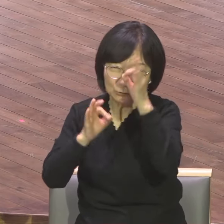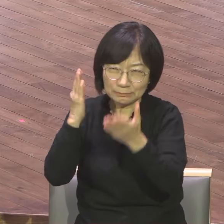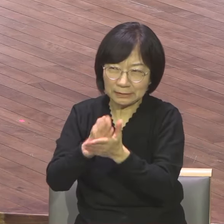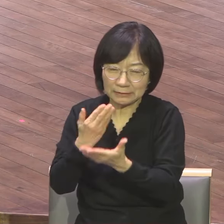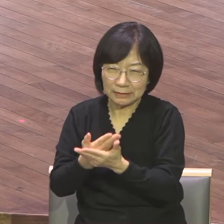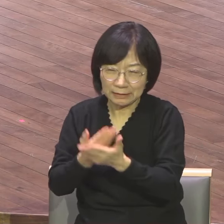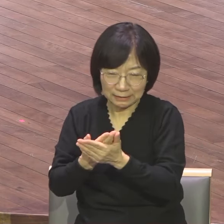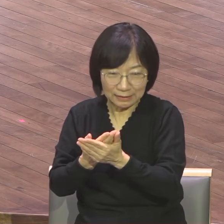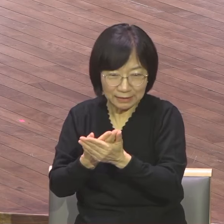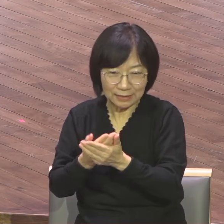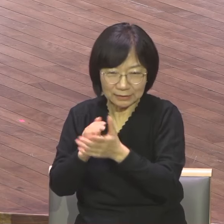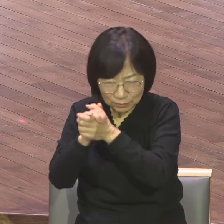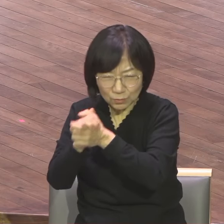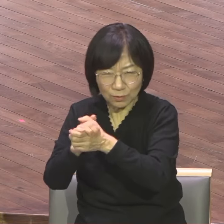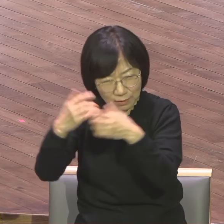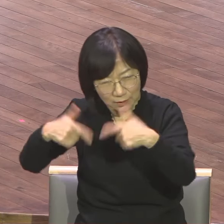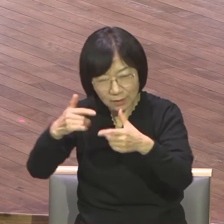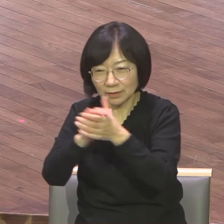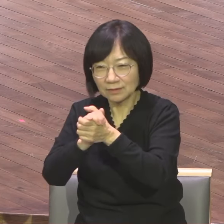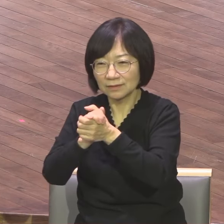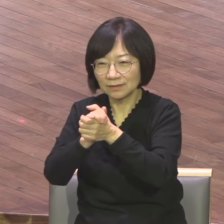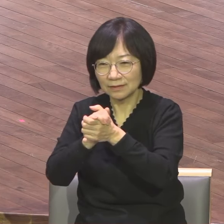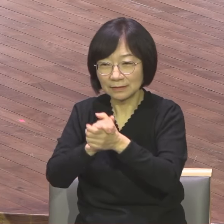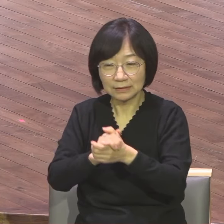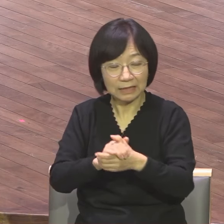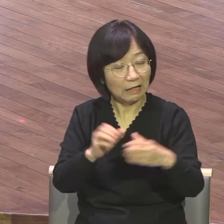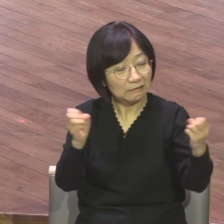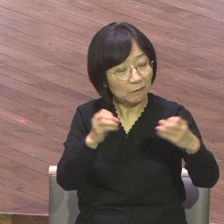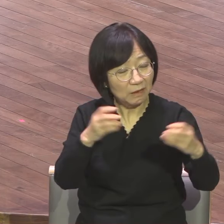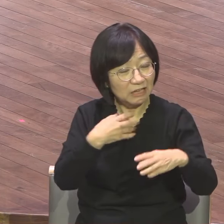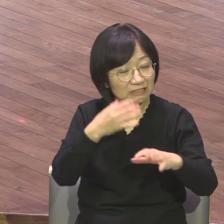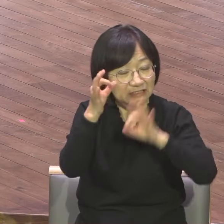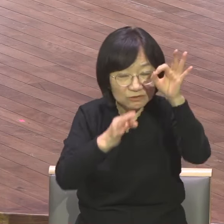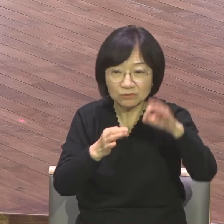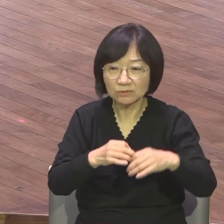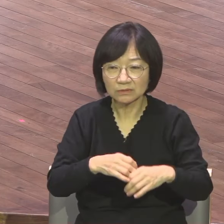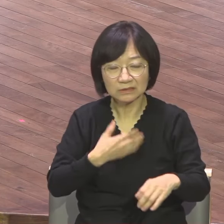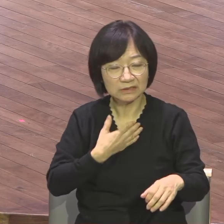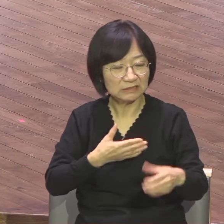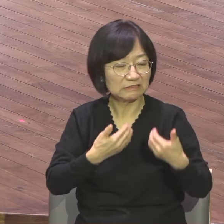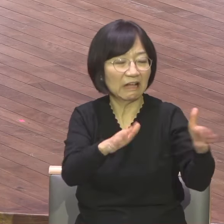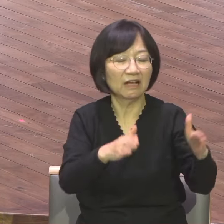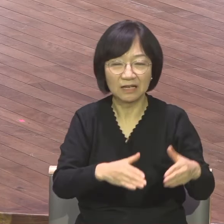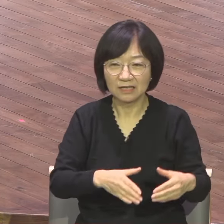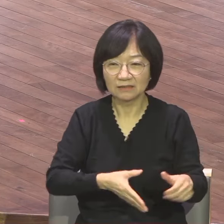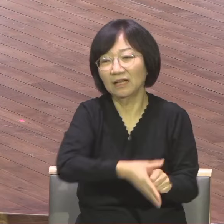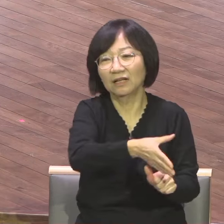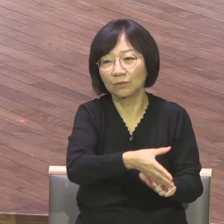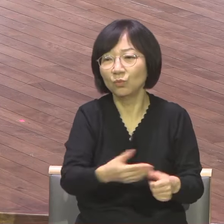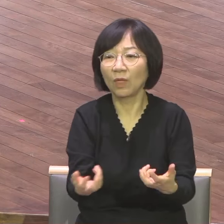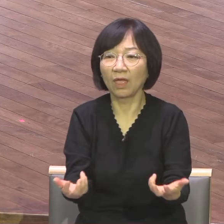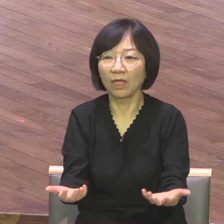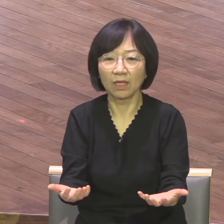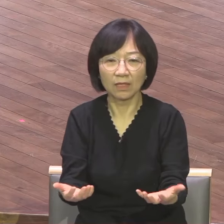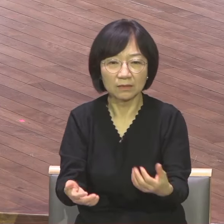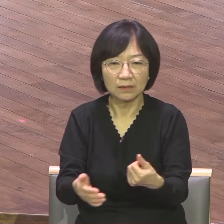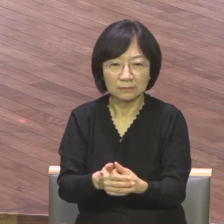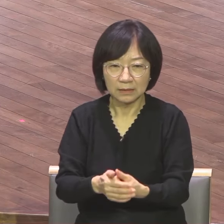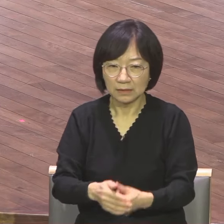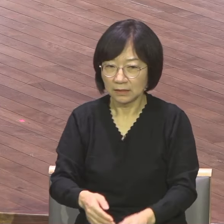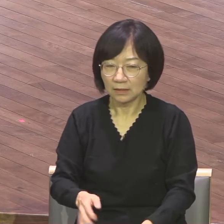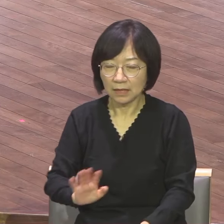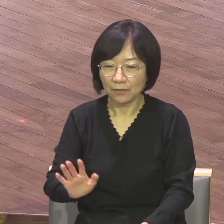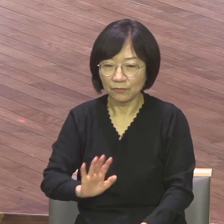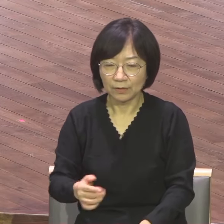얼마나 큰데 내가 잘못하면 큰일 나잖아요. 한 영혼 죽일 수도 있고 살릴 수도 있고 그런 위치에